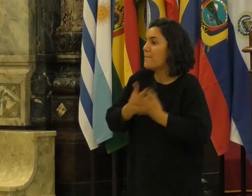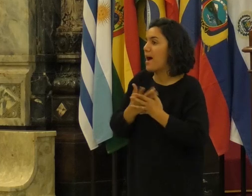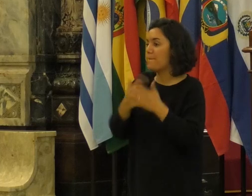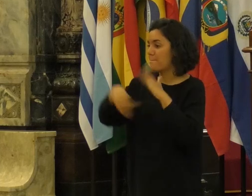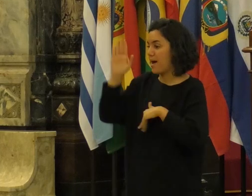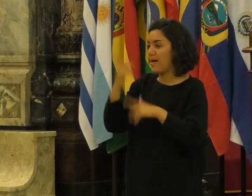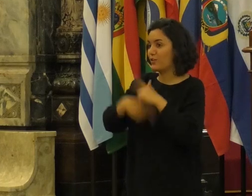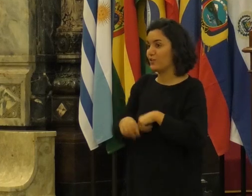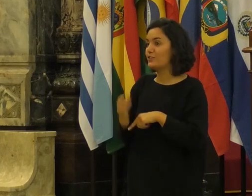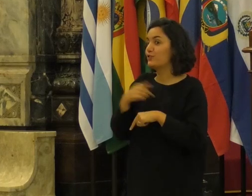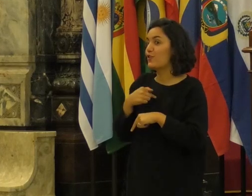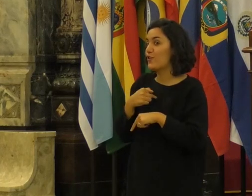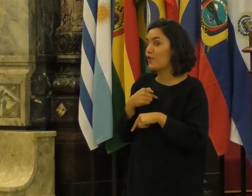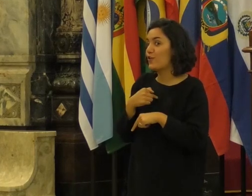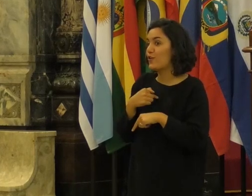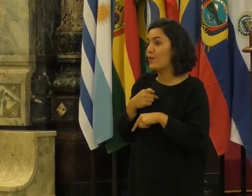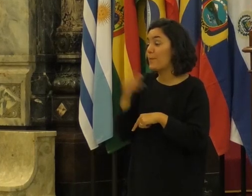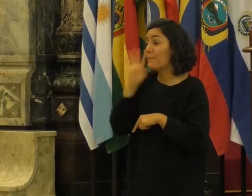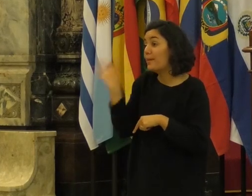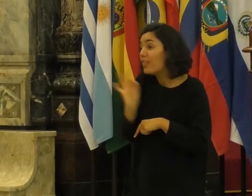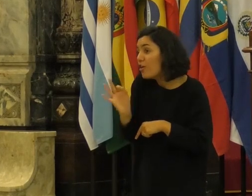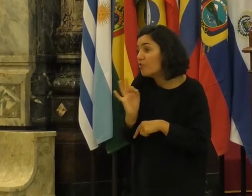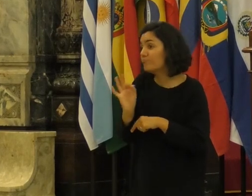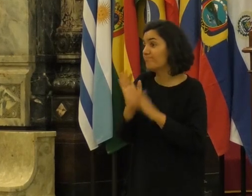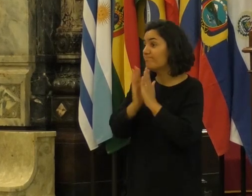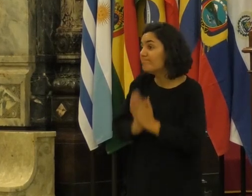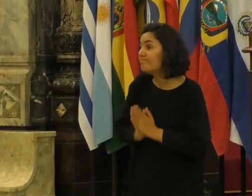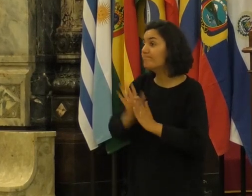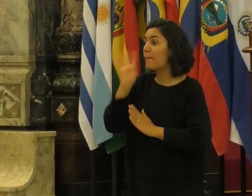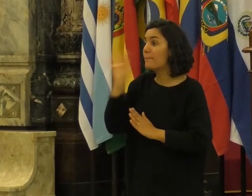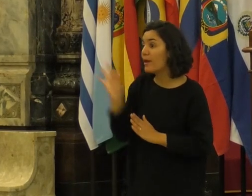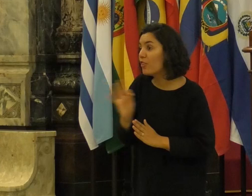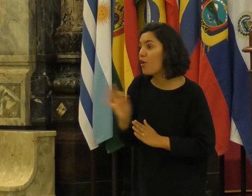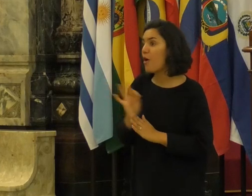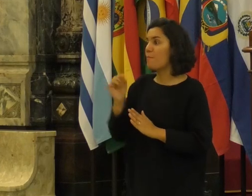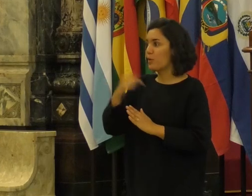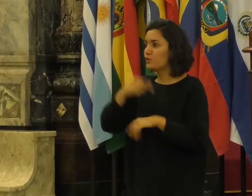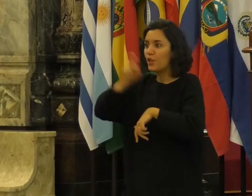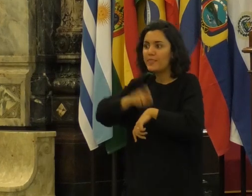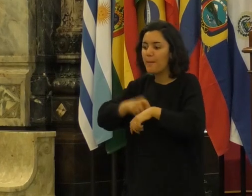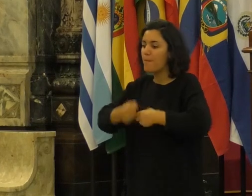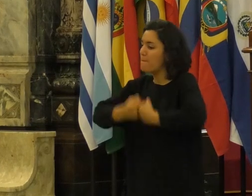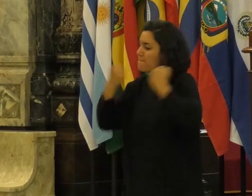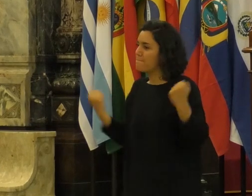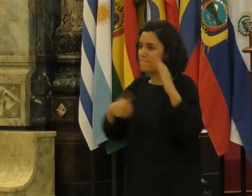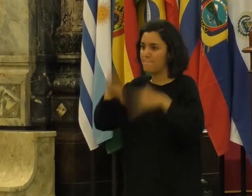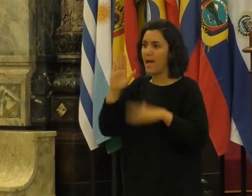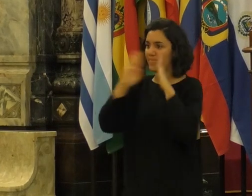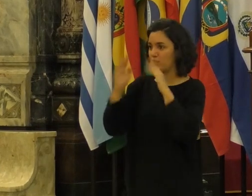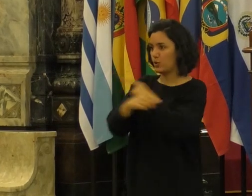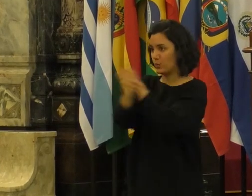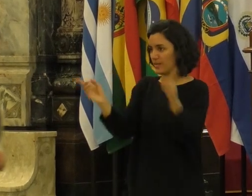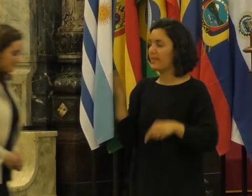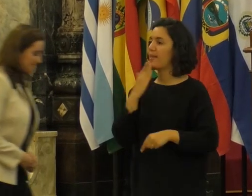tanto les pido disculpas por haber hecho abuso del tiempo y abuso de la atención de ustedes. Muchas